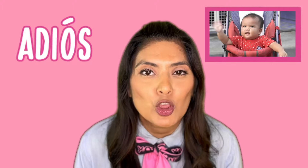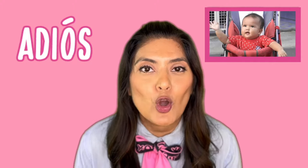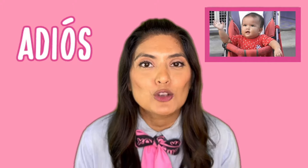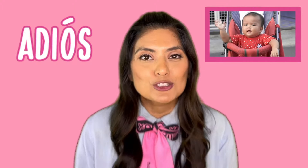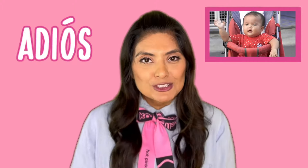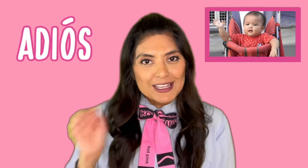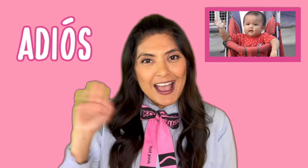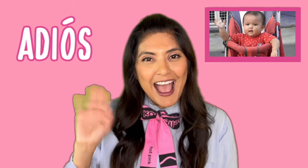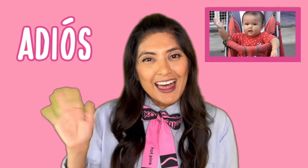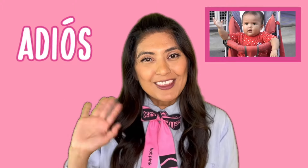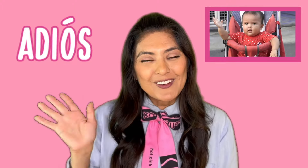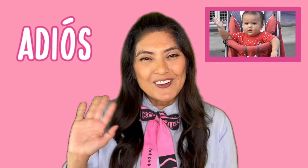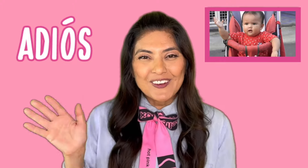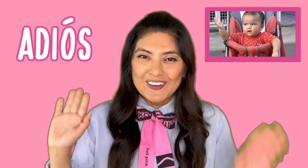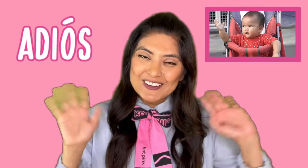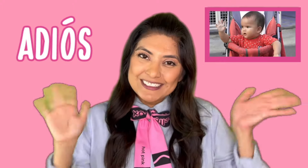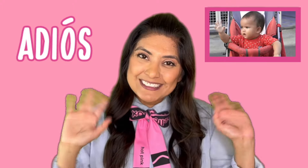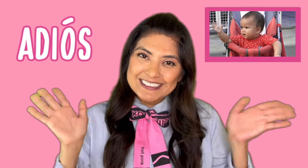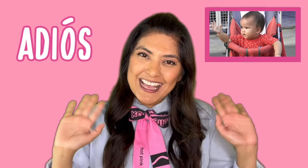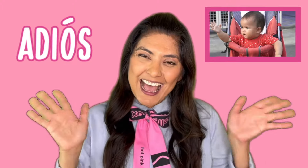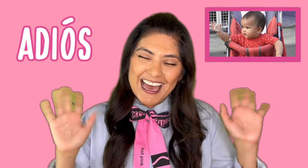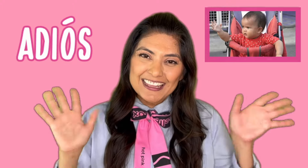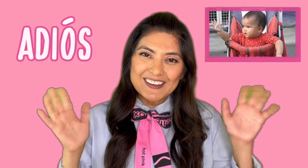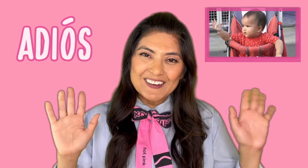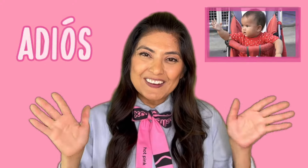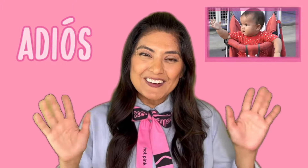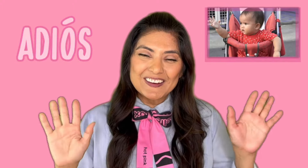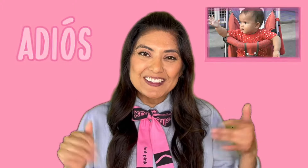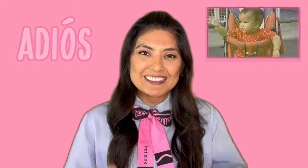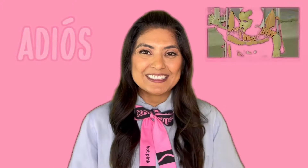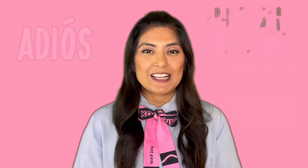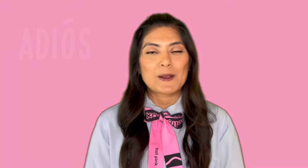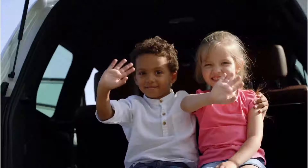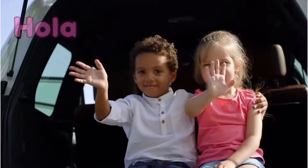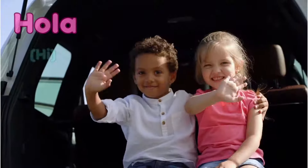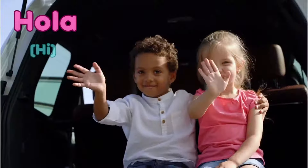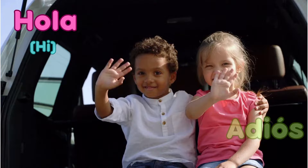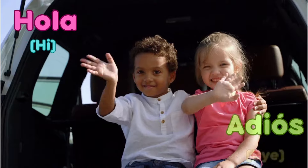Adiós. Adiós. Adiós.